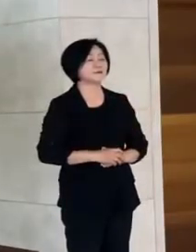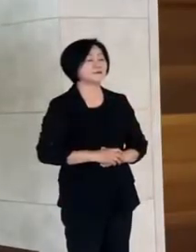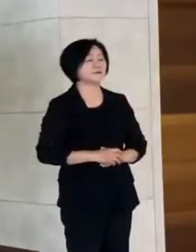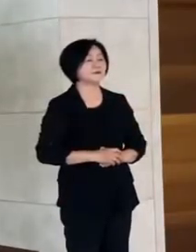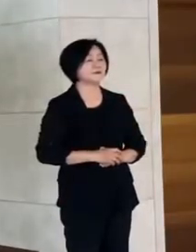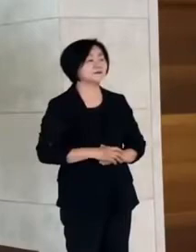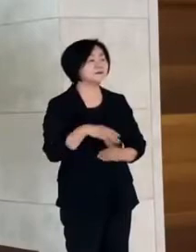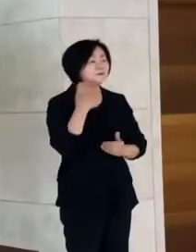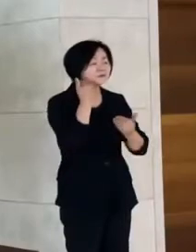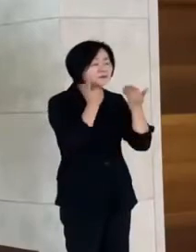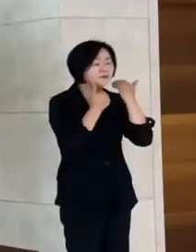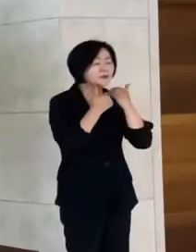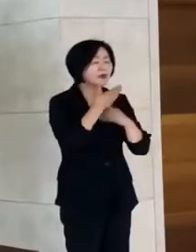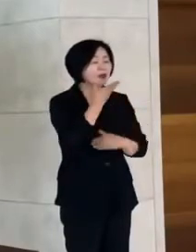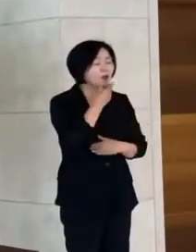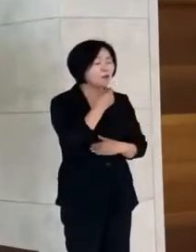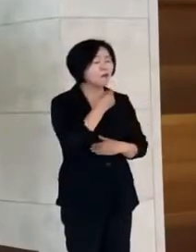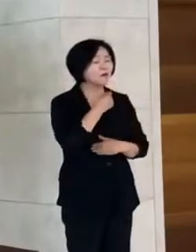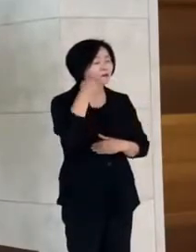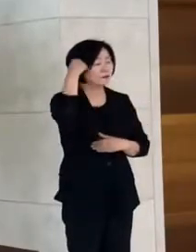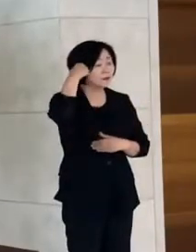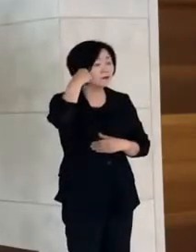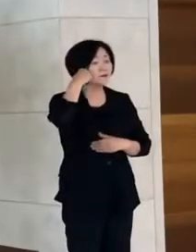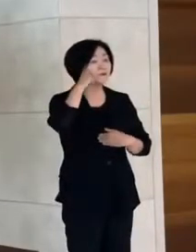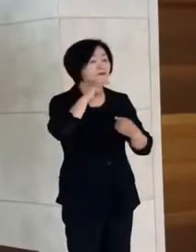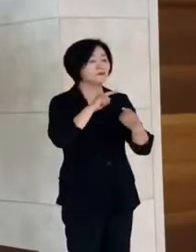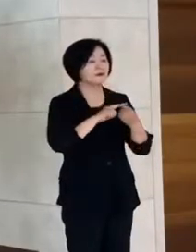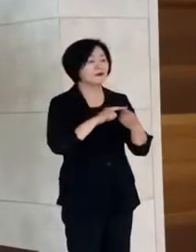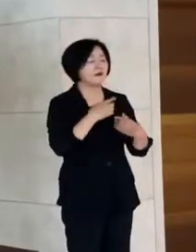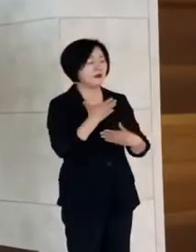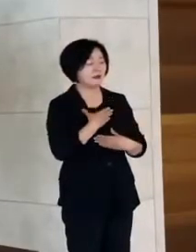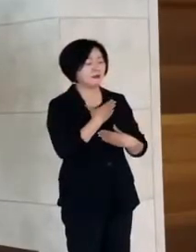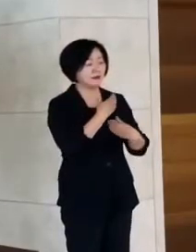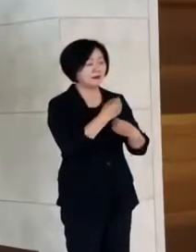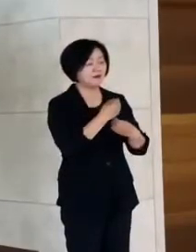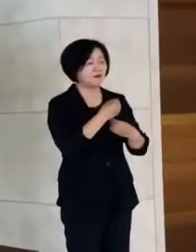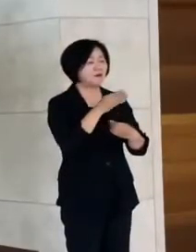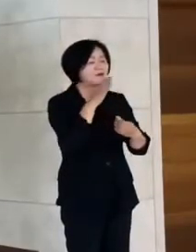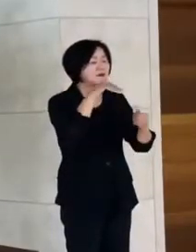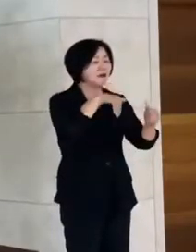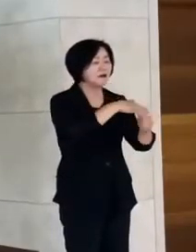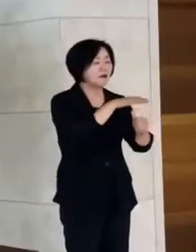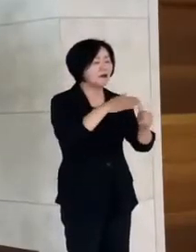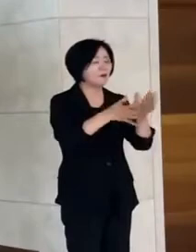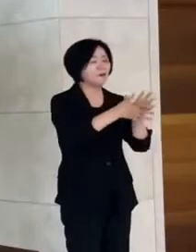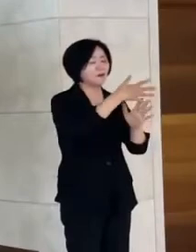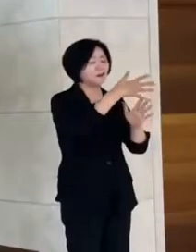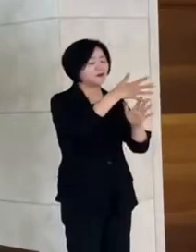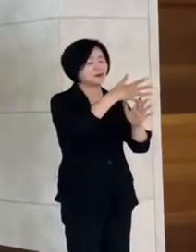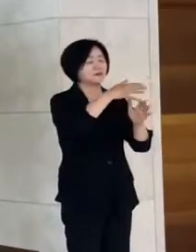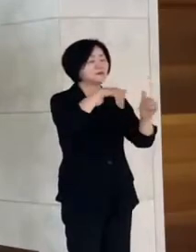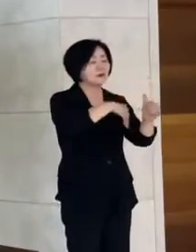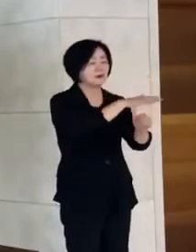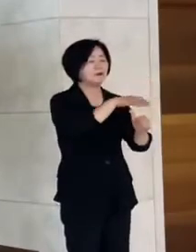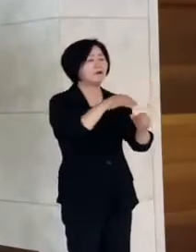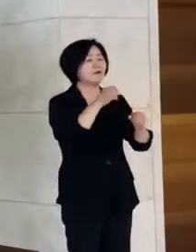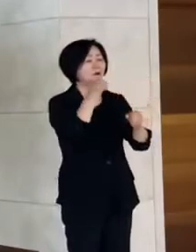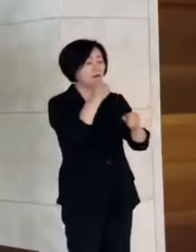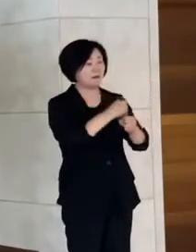또한 국민 누구나 행복을 느낄 수 있도록 안전하고 친환경적인 도시 환경을